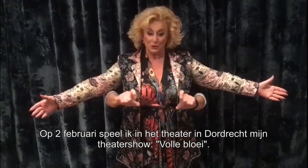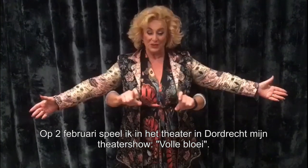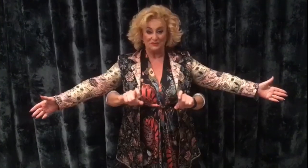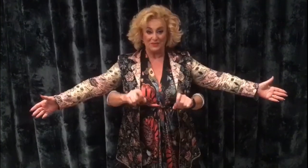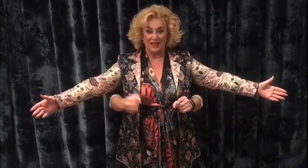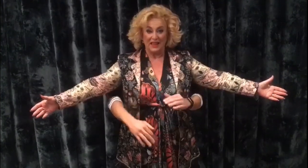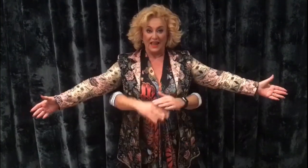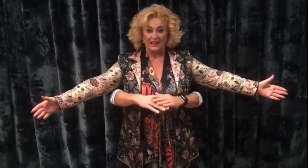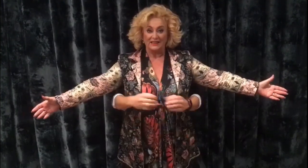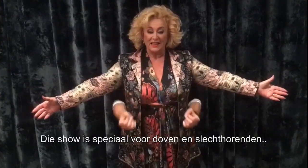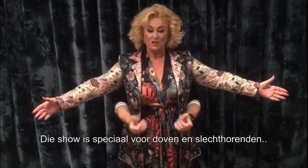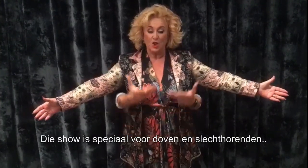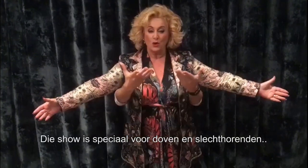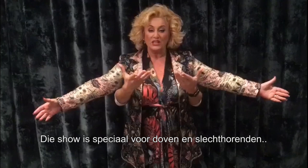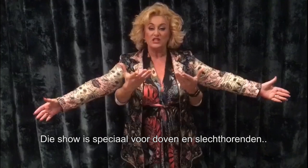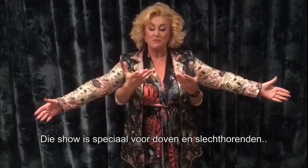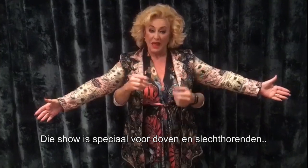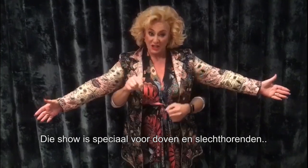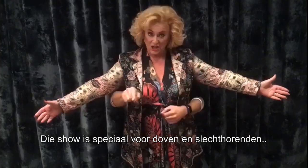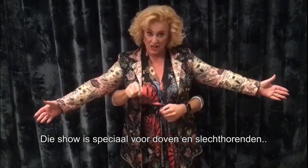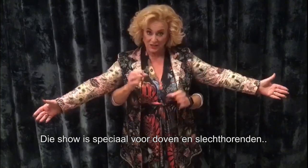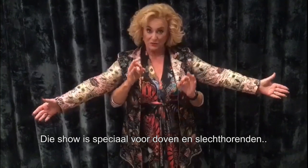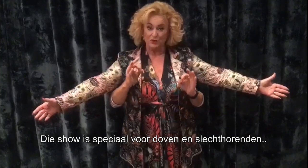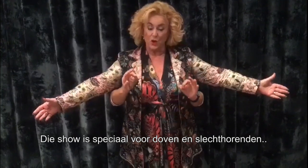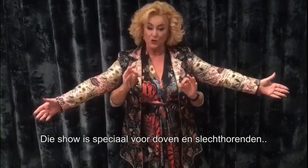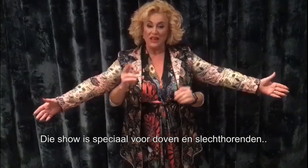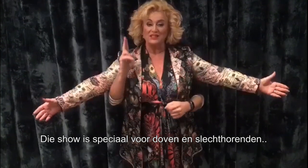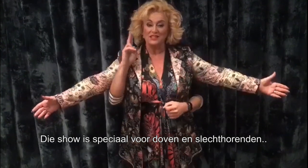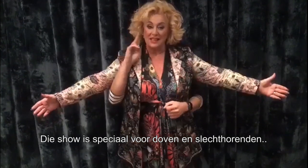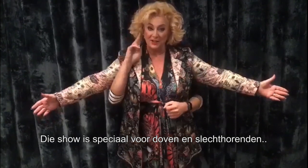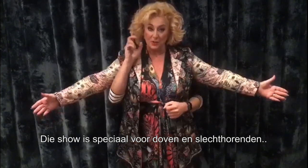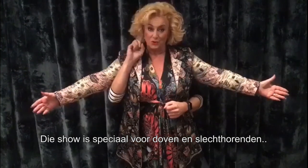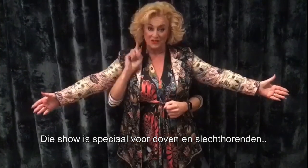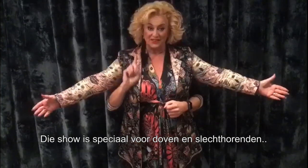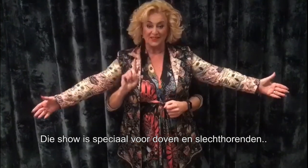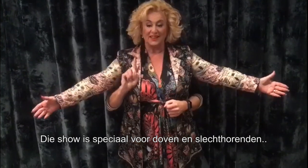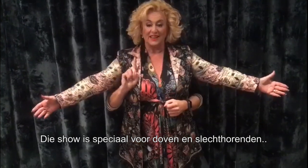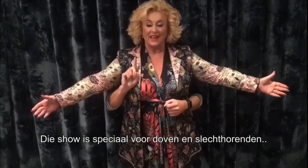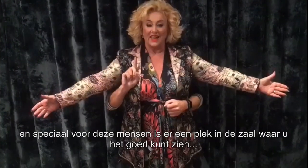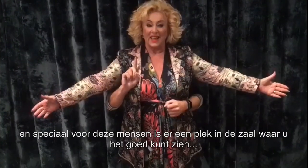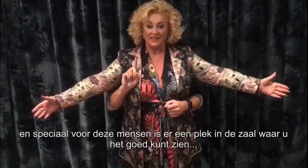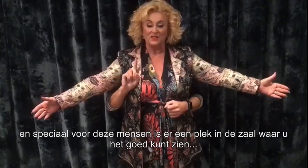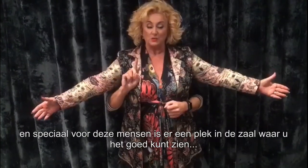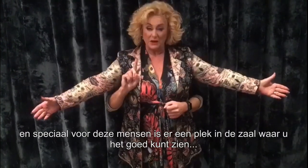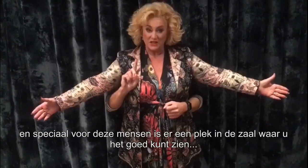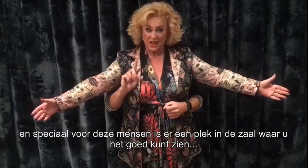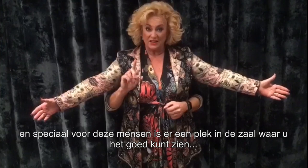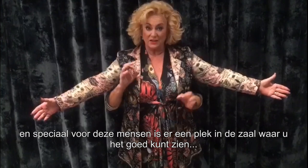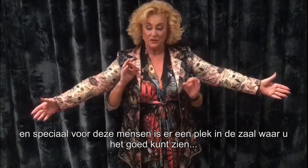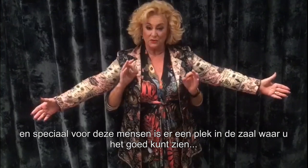Bloei. Die show is speciaal voor doven en slechthorenden. En speciaal